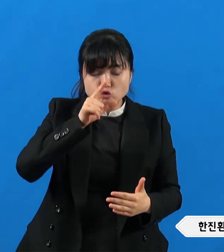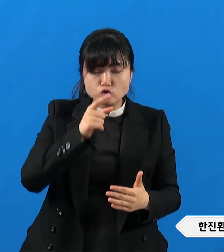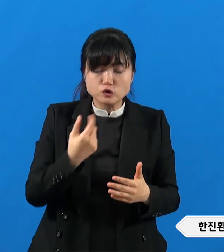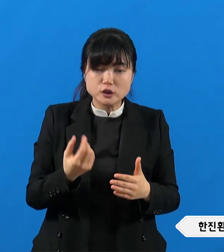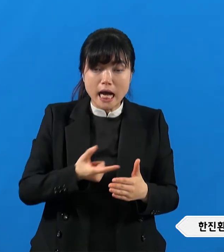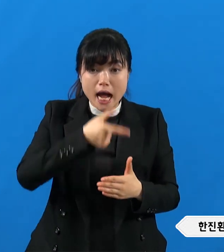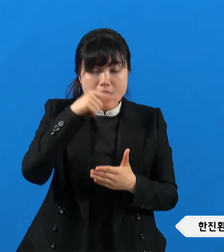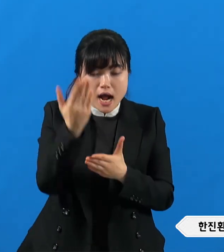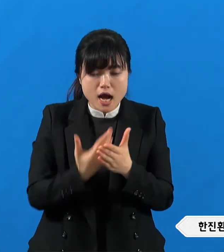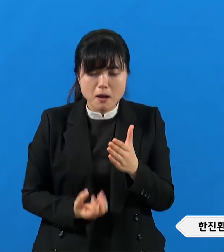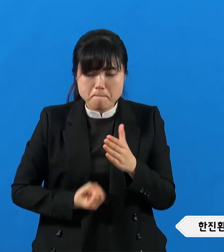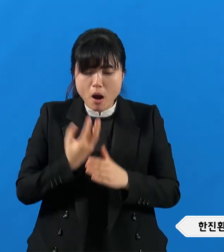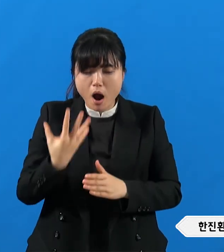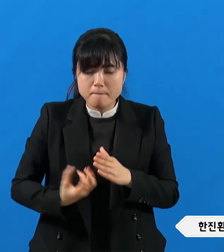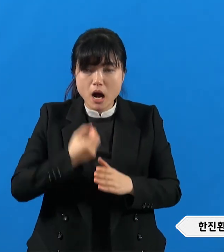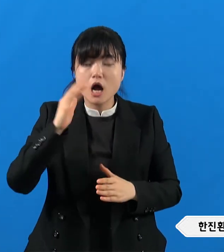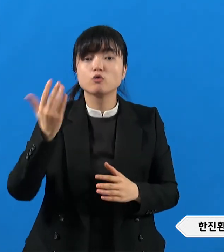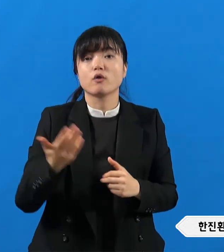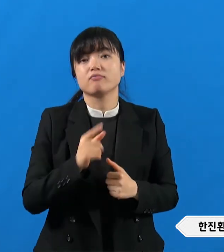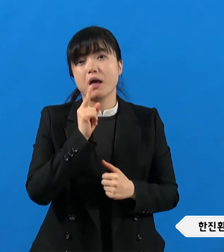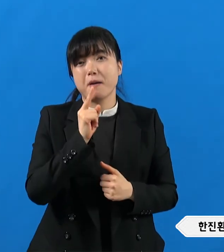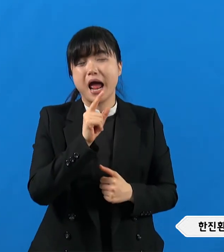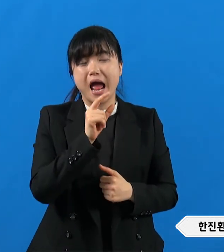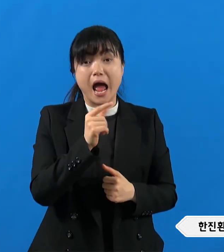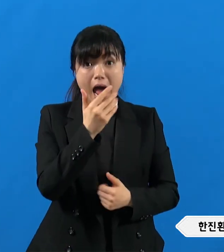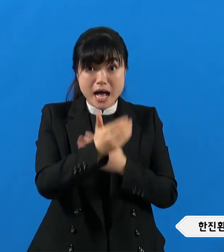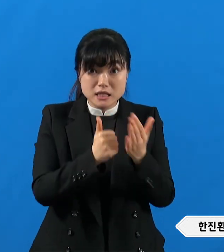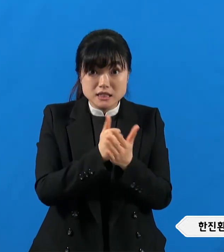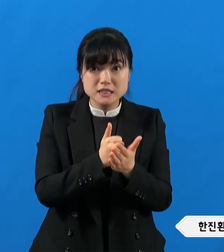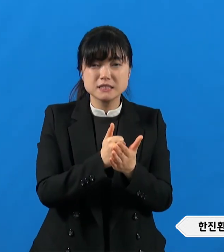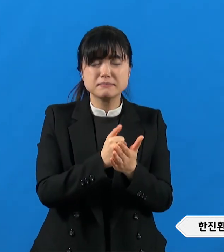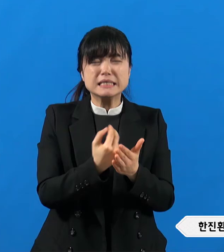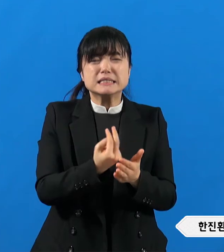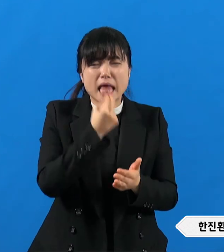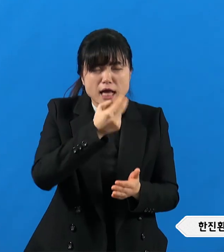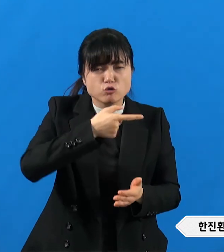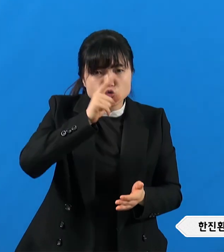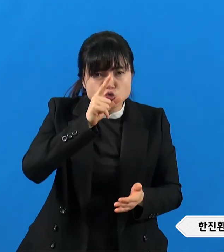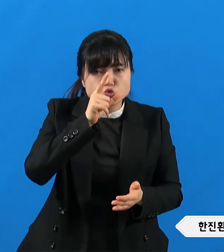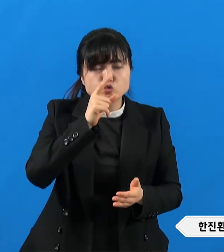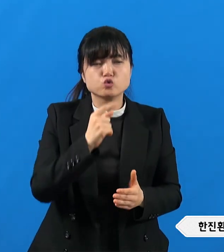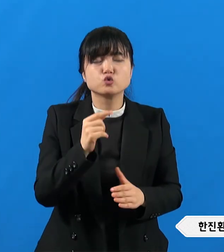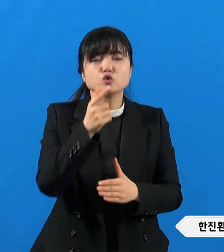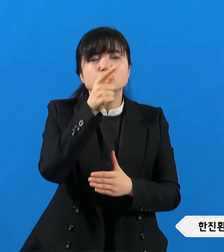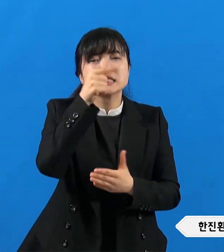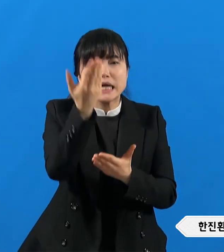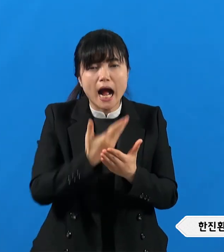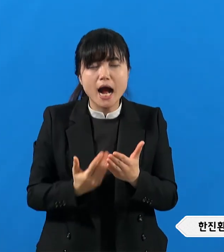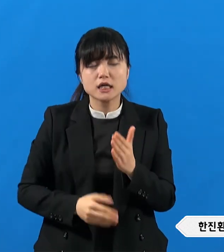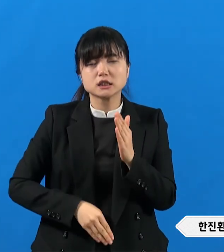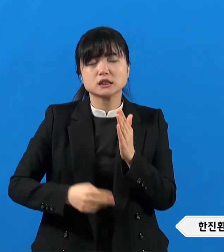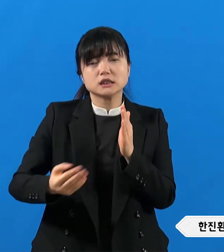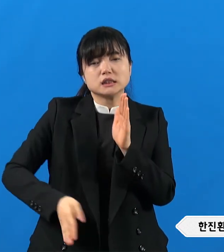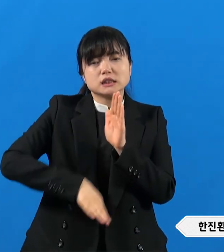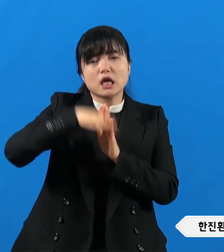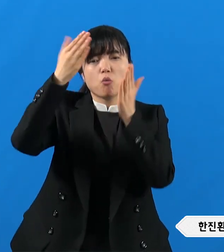하나님은 아마존 강보다도 더 풍성한 생수의 강으로 우리에게 공급해 주시기를